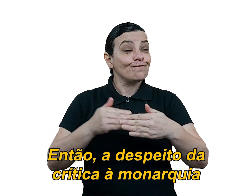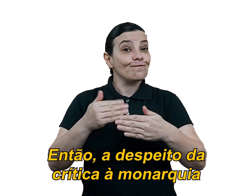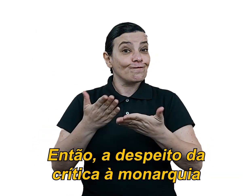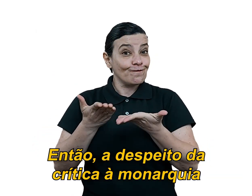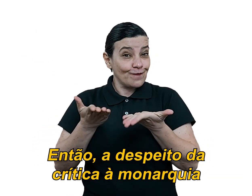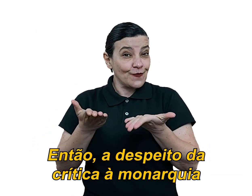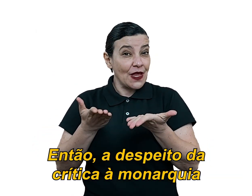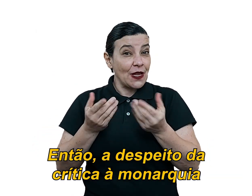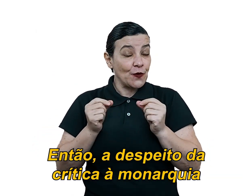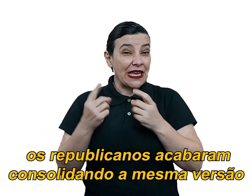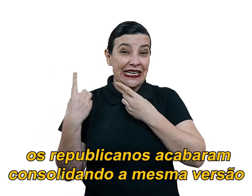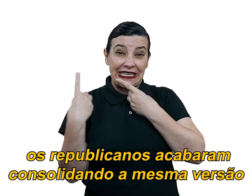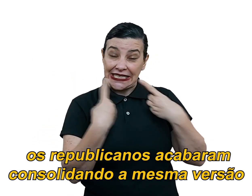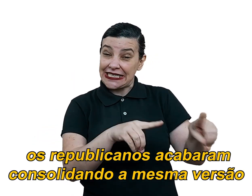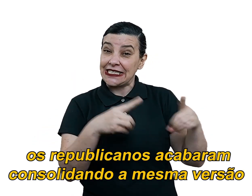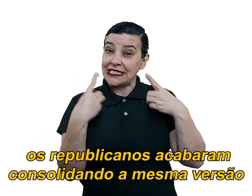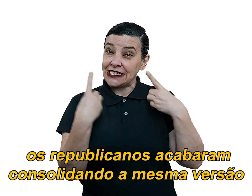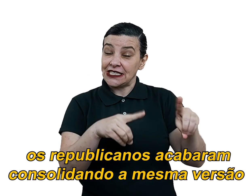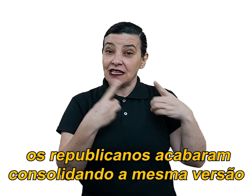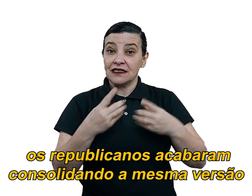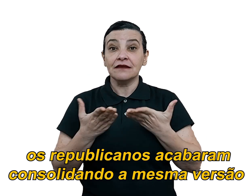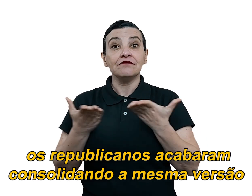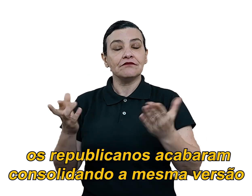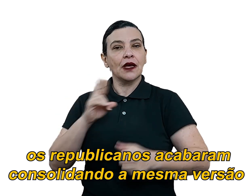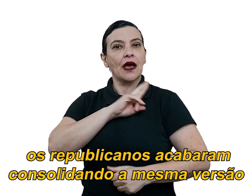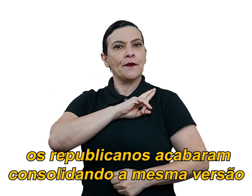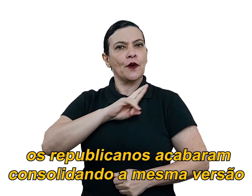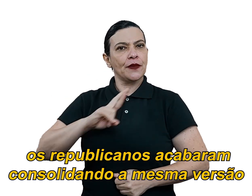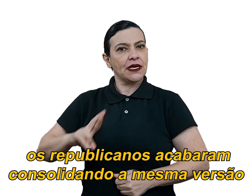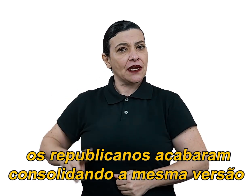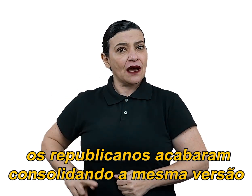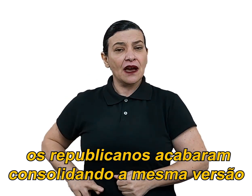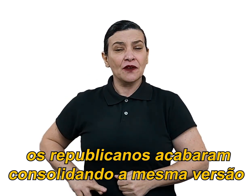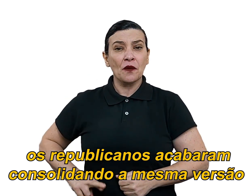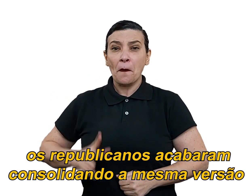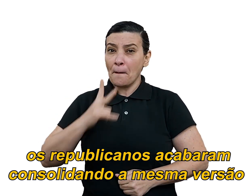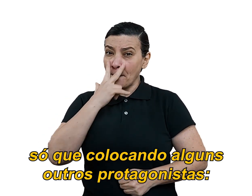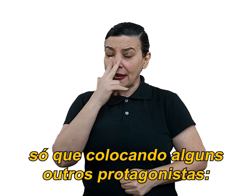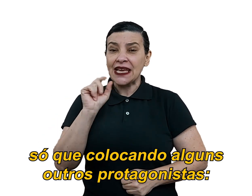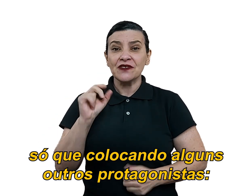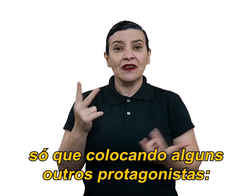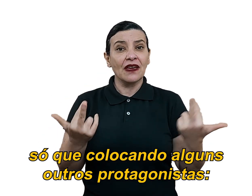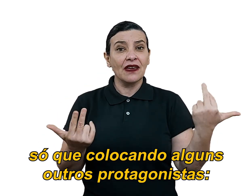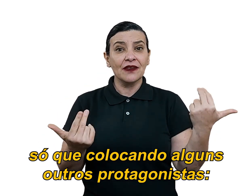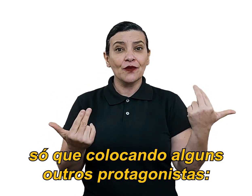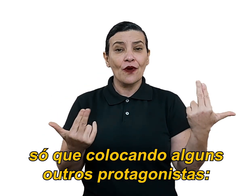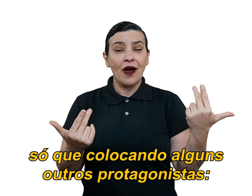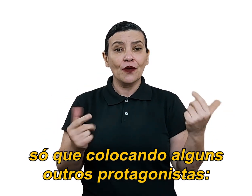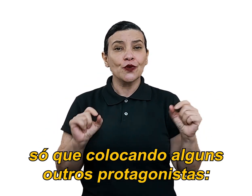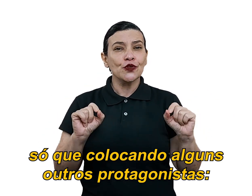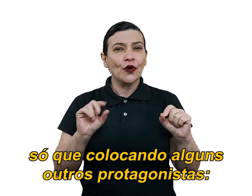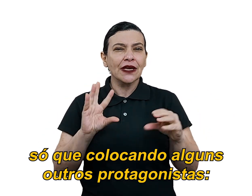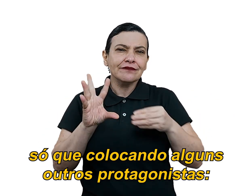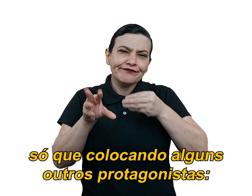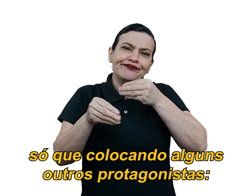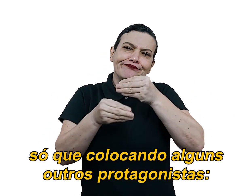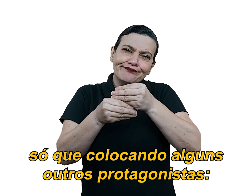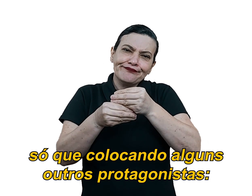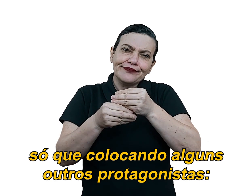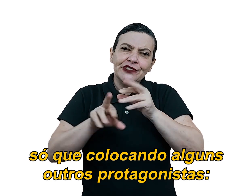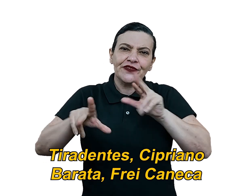da crítica à monarquia, os republicanos acabaram consolidando a mesma versão, só que colocando alguns